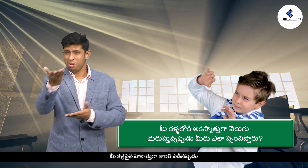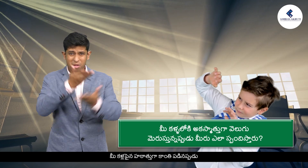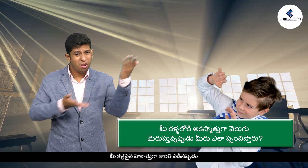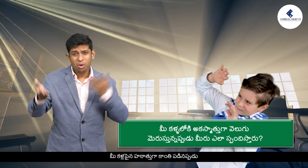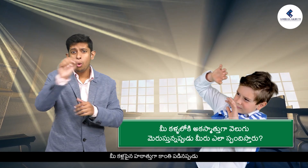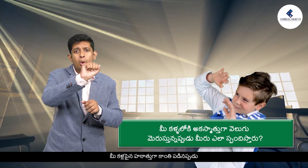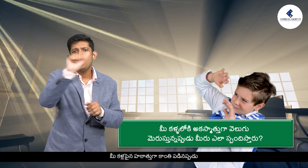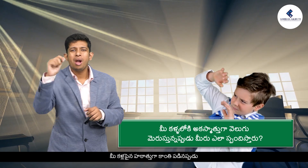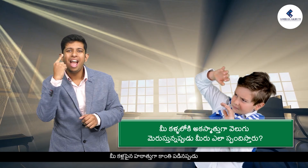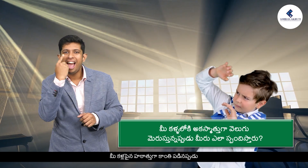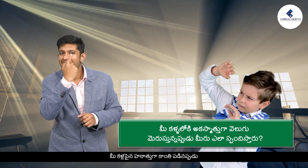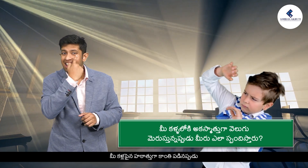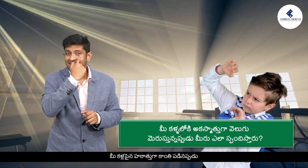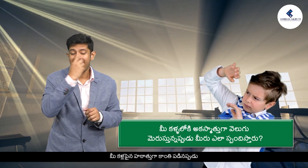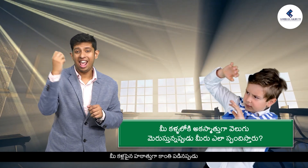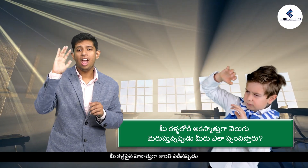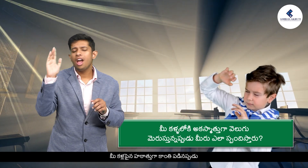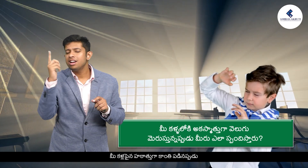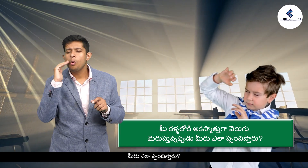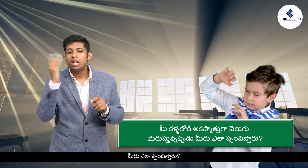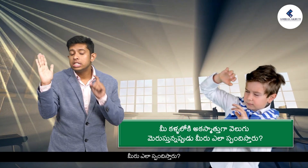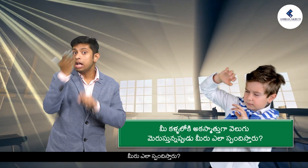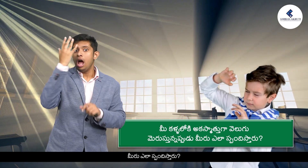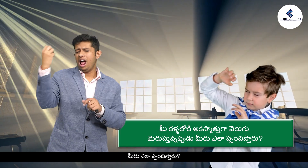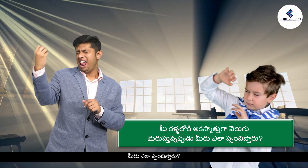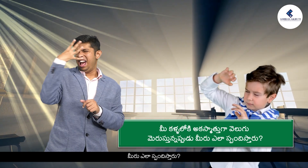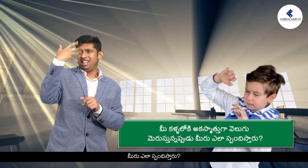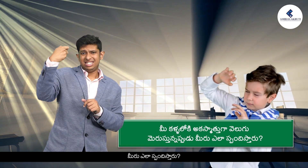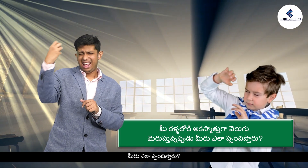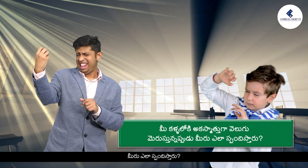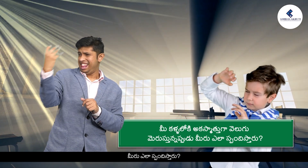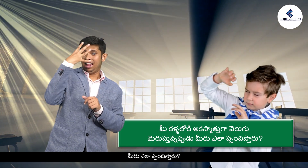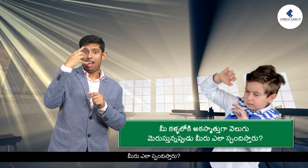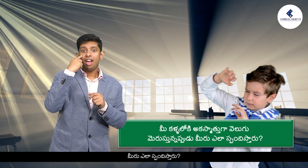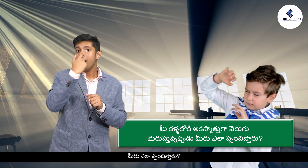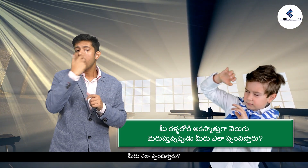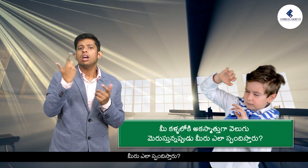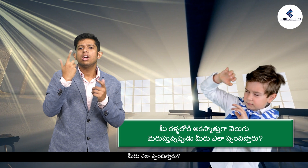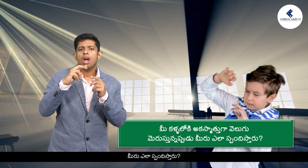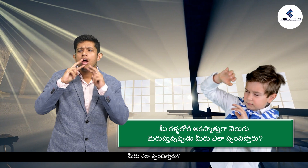మీ కళ్ళపైన హఠాత్తుగా కాంతి పడినప్పుడు మీరు ఎలా స్పందిస్తారు?